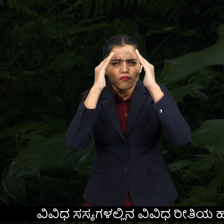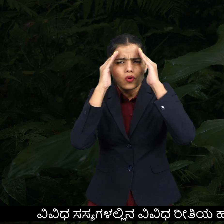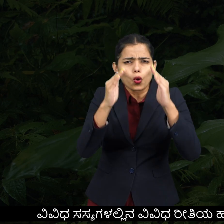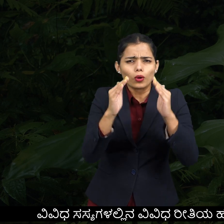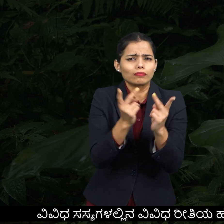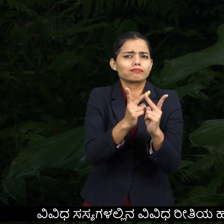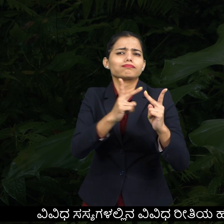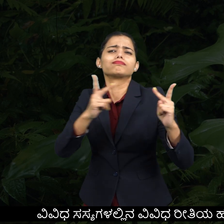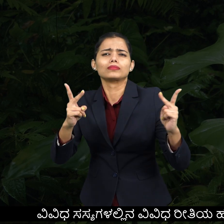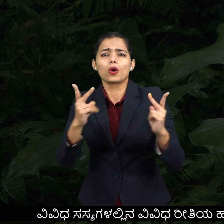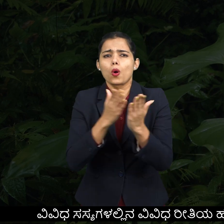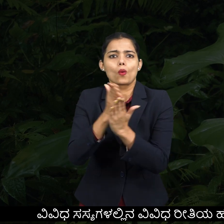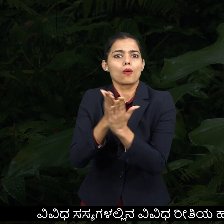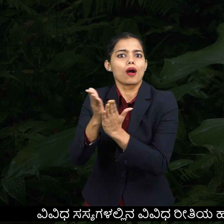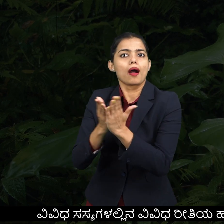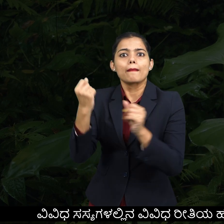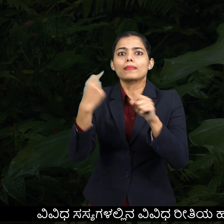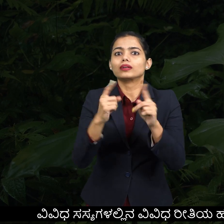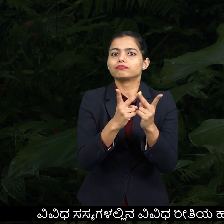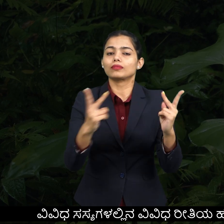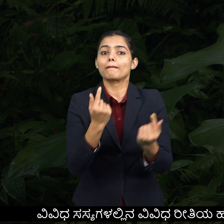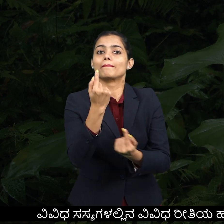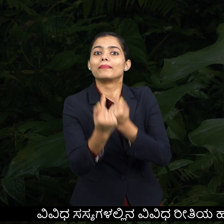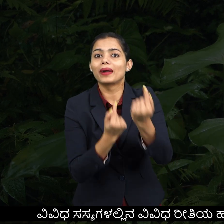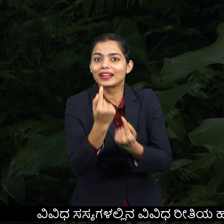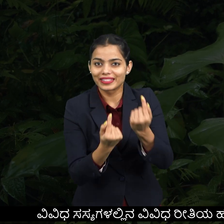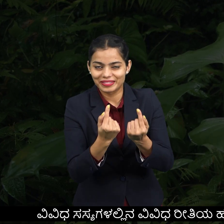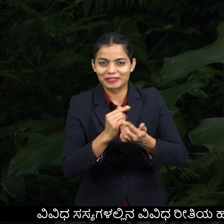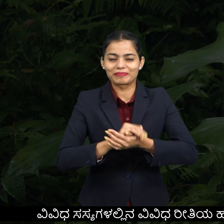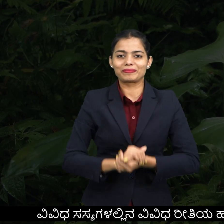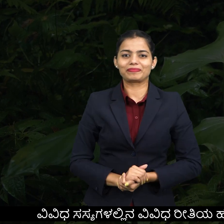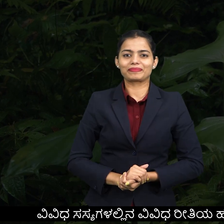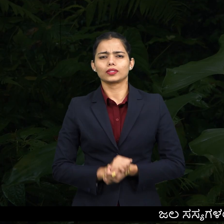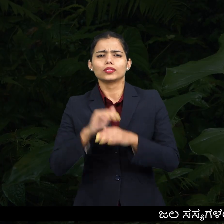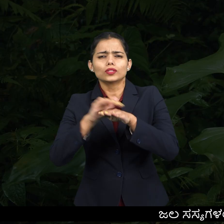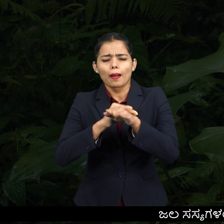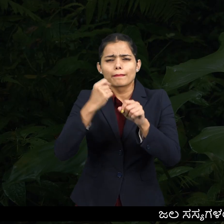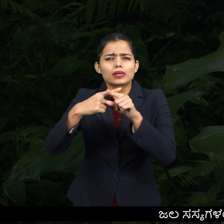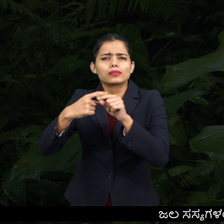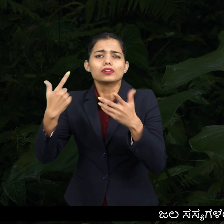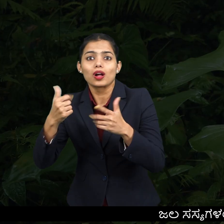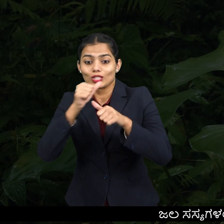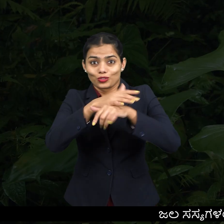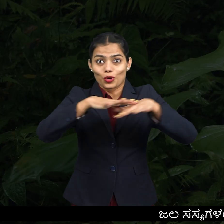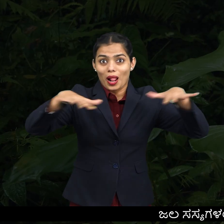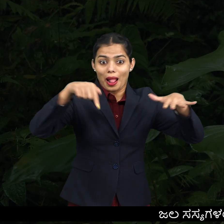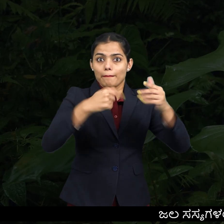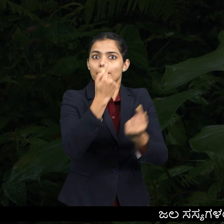ವಿವಿಧ ಸಸ್ಯಗಳಲ್ಲಿನ ವಿವಿಧ ಹೊಂದಾಣಿಕೆಗಳ ಮೇಲೆ ಗಮನ ಹರಿಸೋಣ. ದೃಶ್ಯ 6.